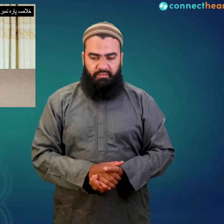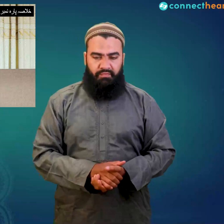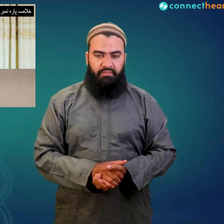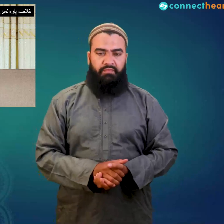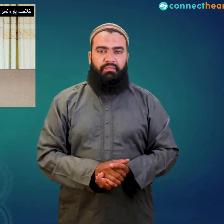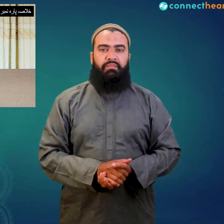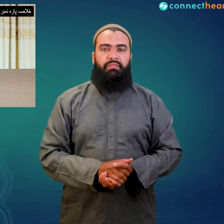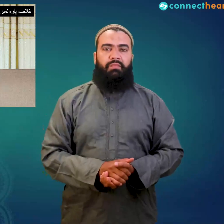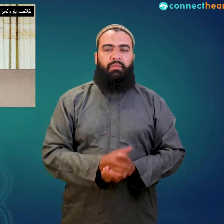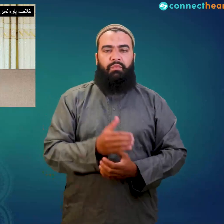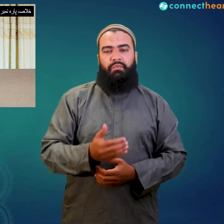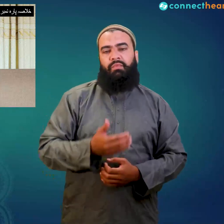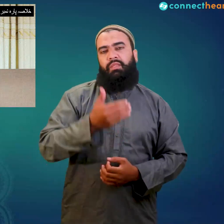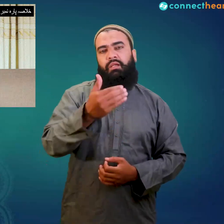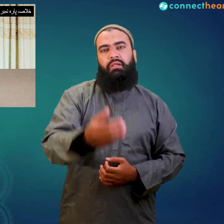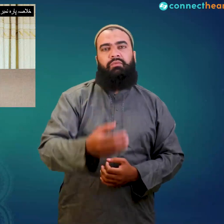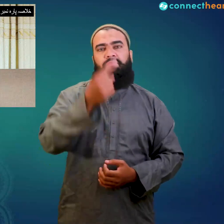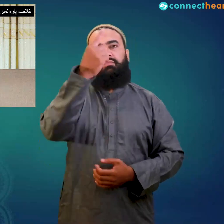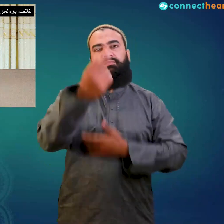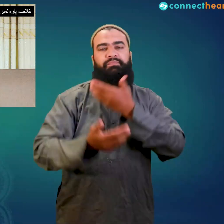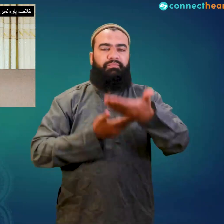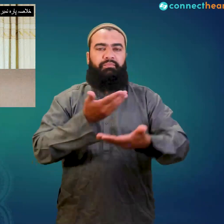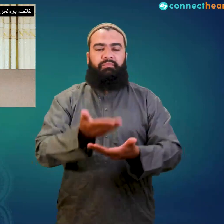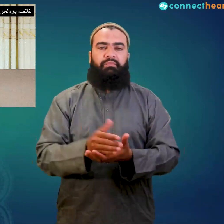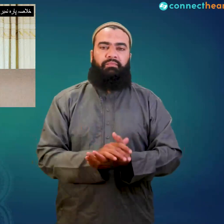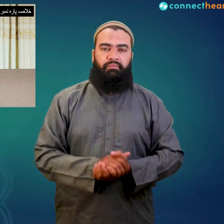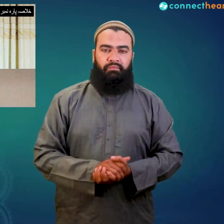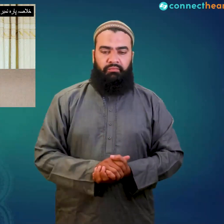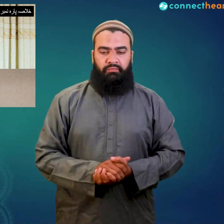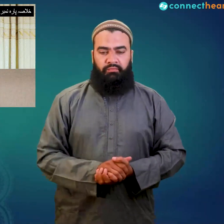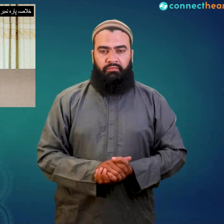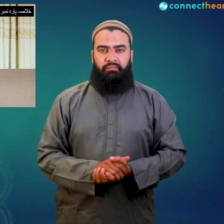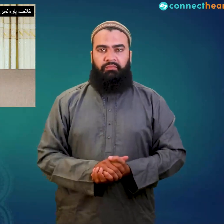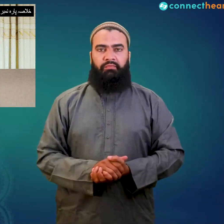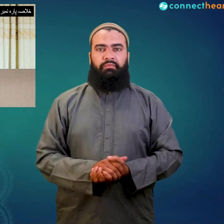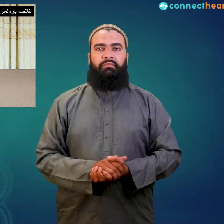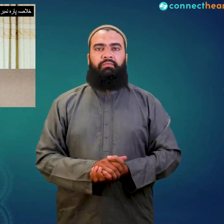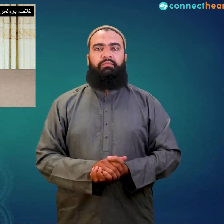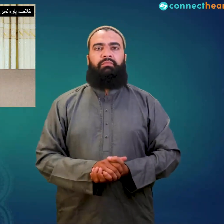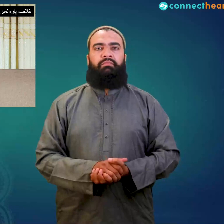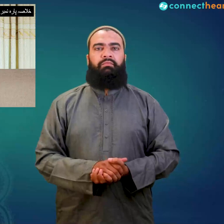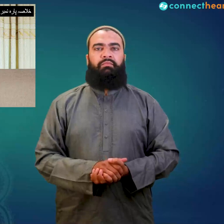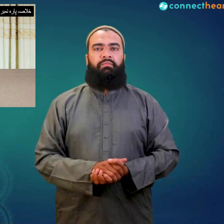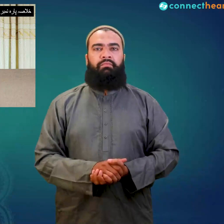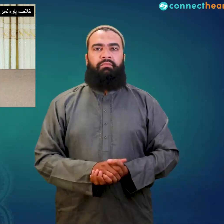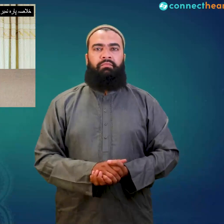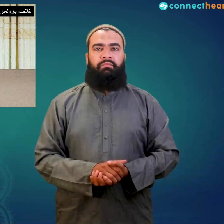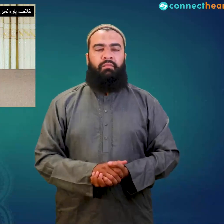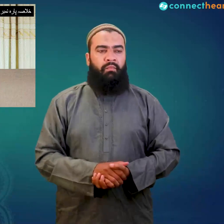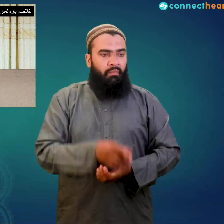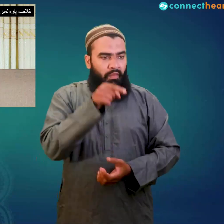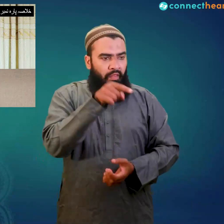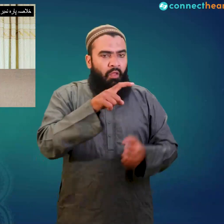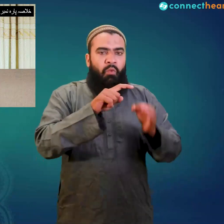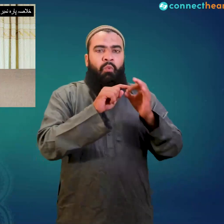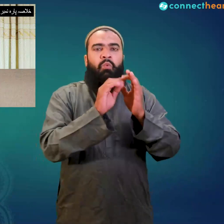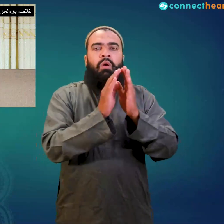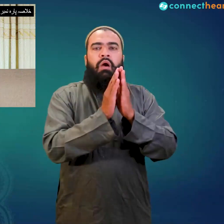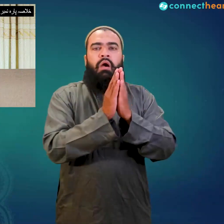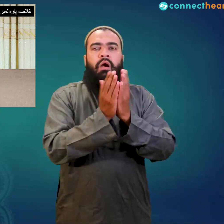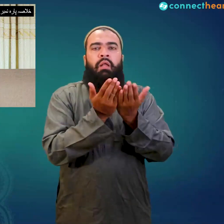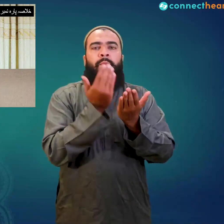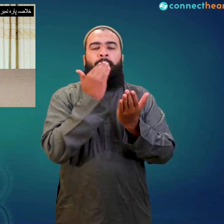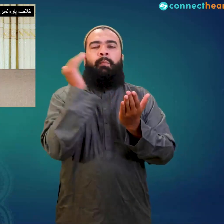گے۔ آیت نمبر 85، ان الذی فرض علیک القرآن۔